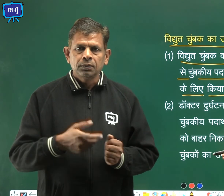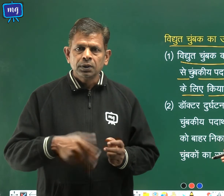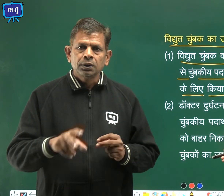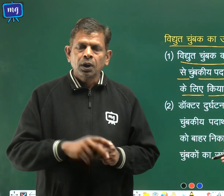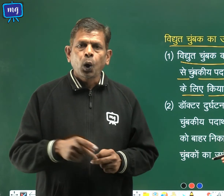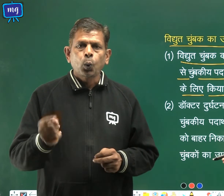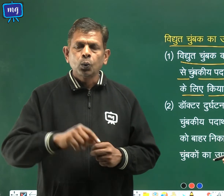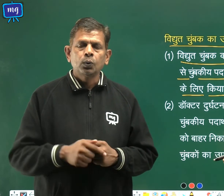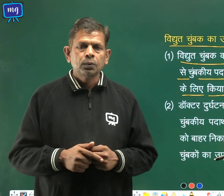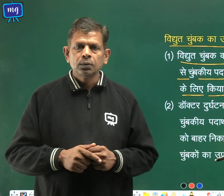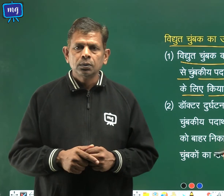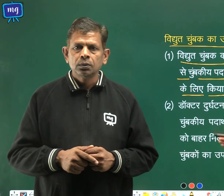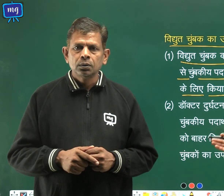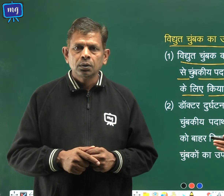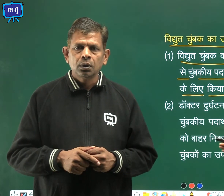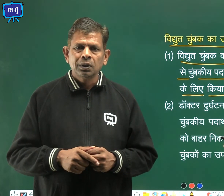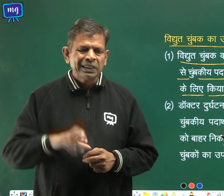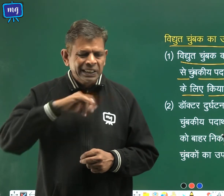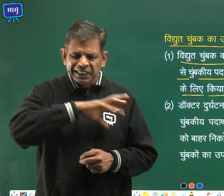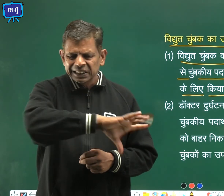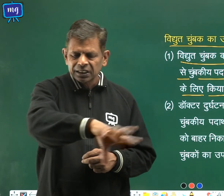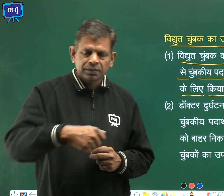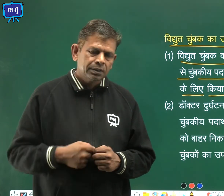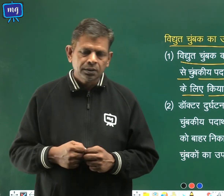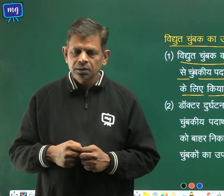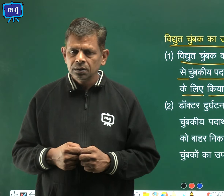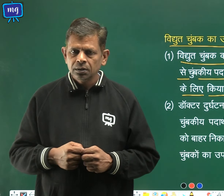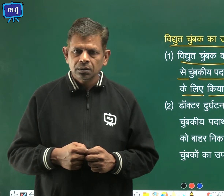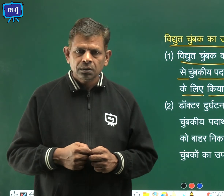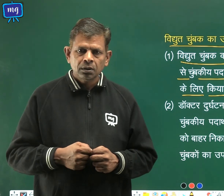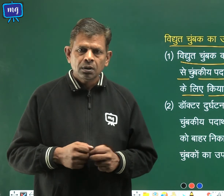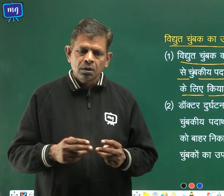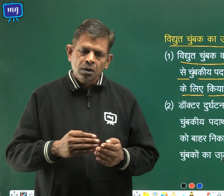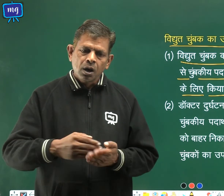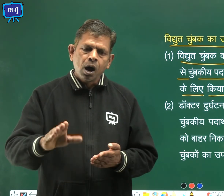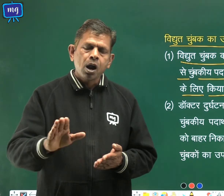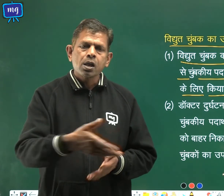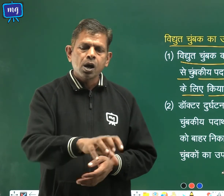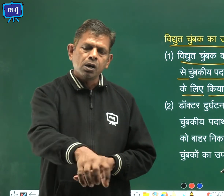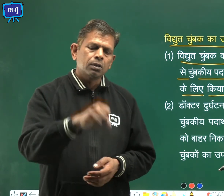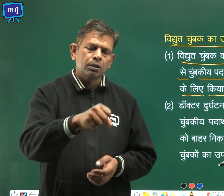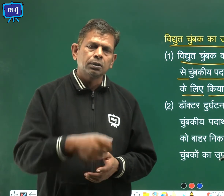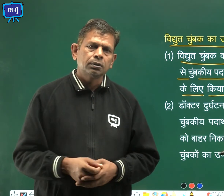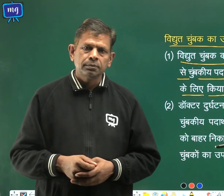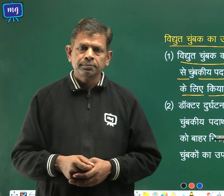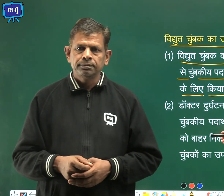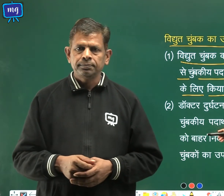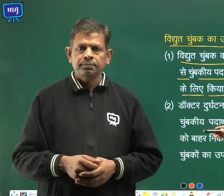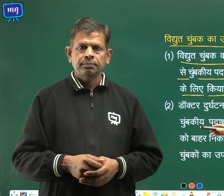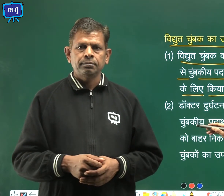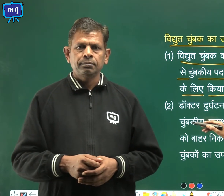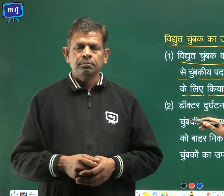जिससे उनको कचरे में से अलग कर लिया जाता है।